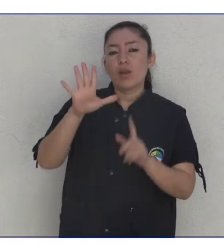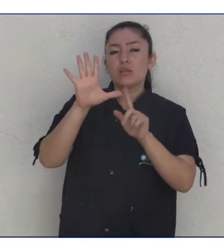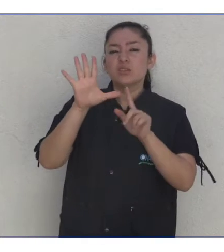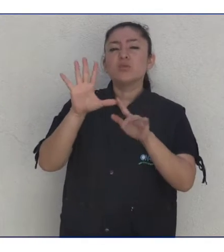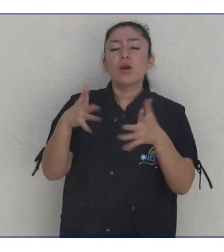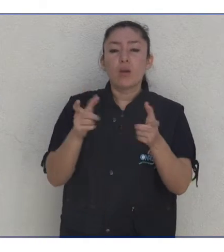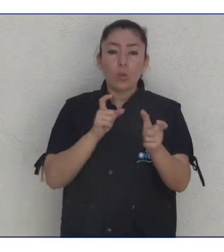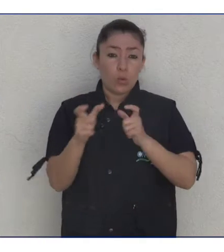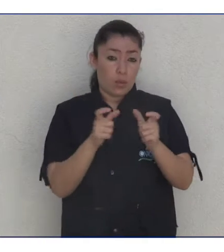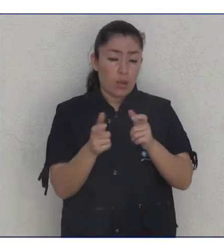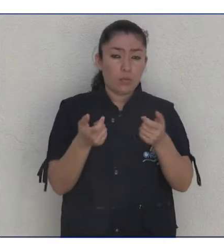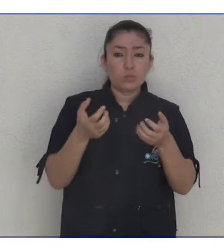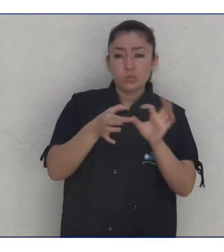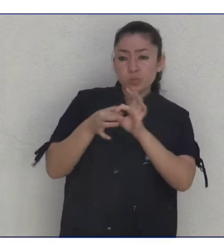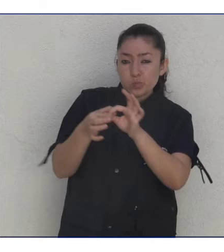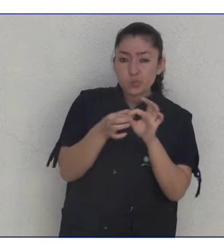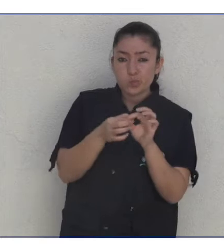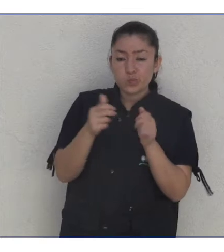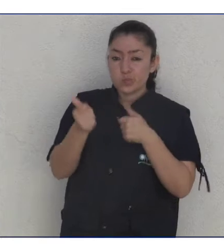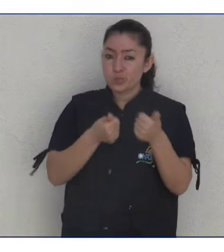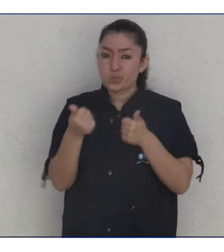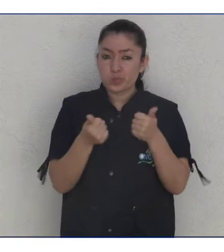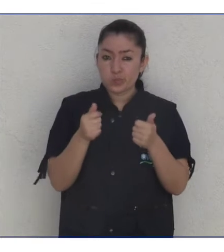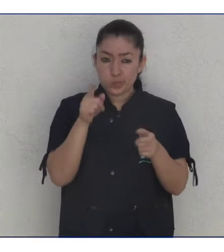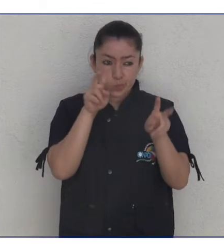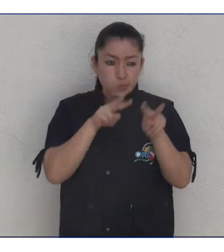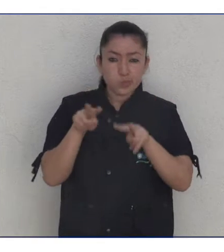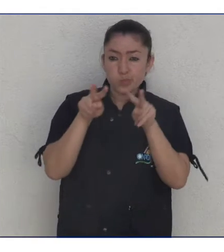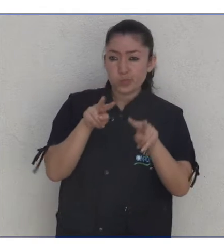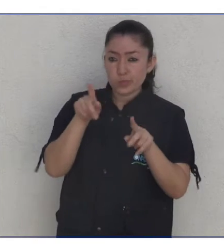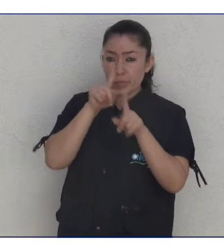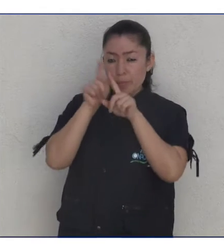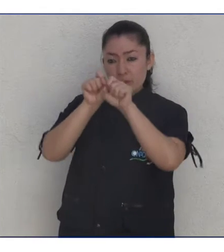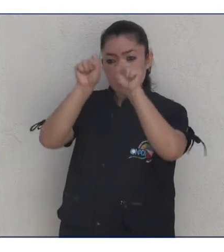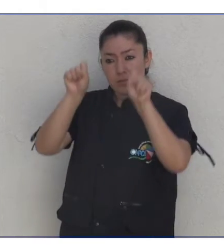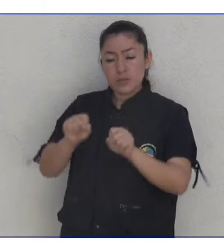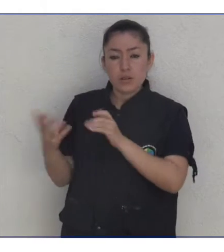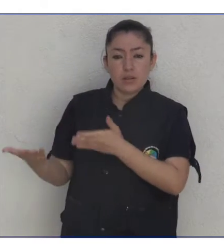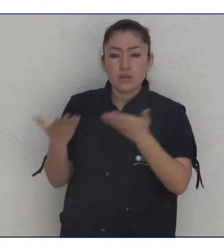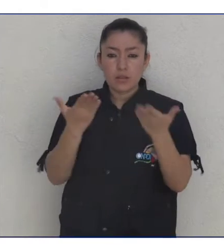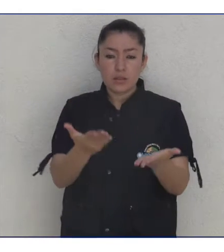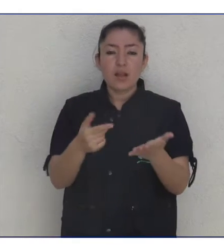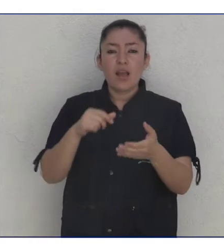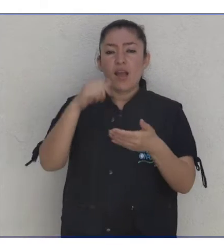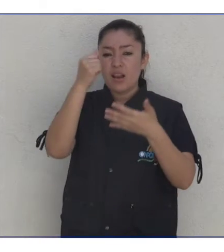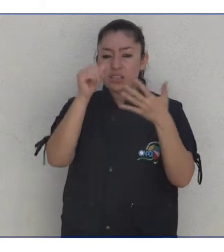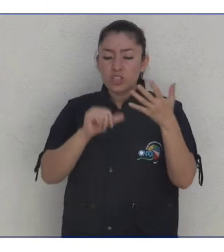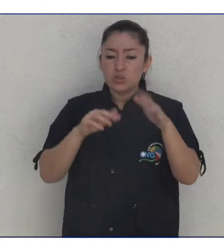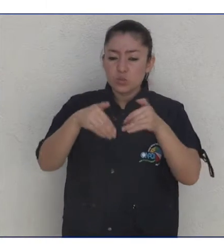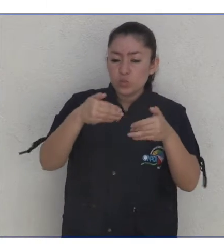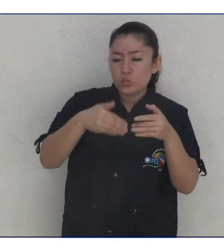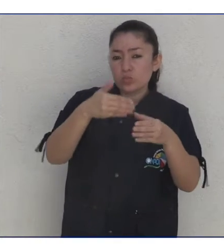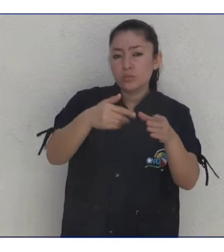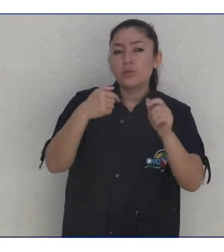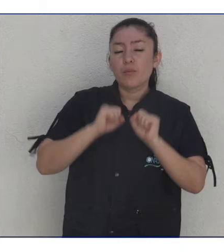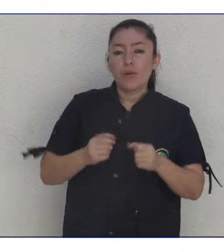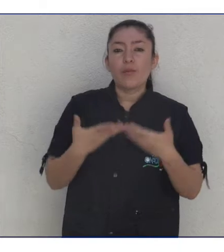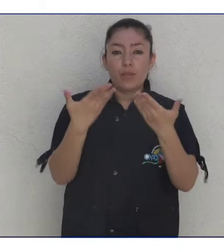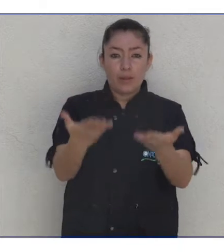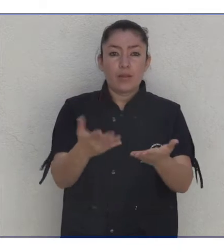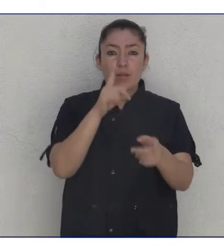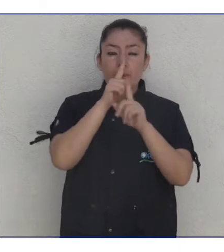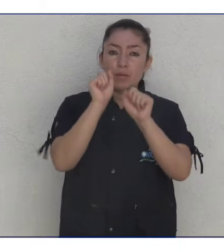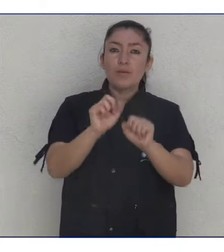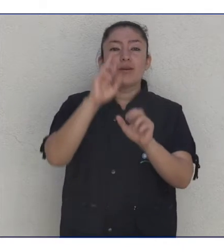Coordinar, organizar, administrar, custodiar y sistematizar los archivos que contengan la información pública a su cargo, respetando en